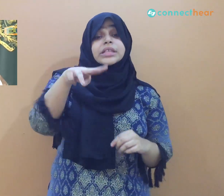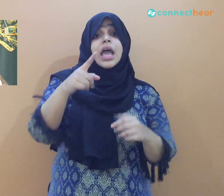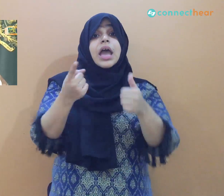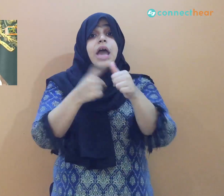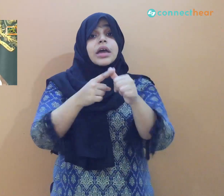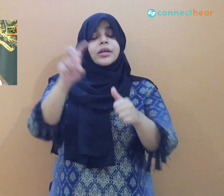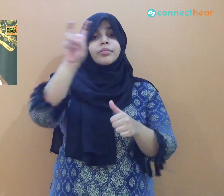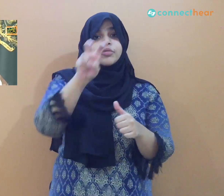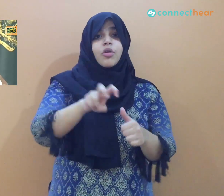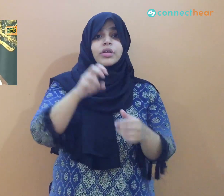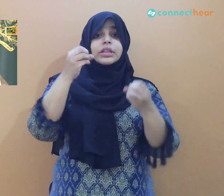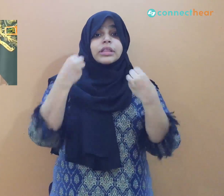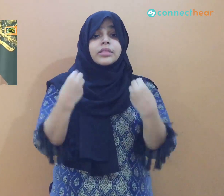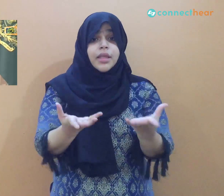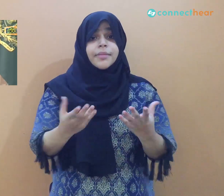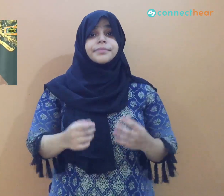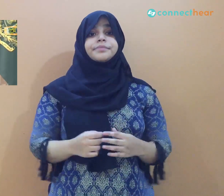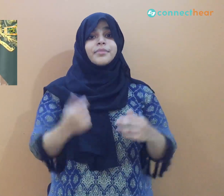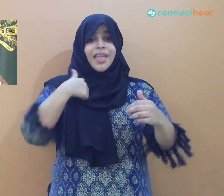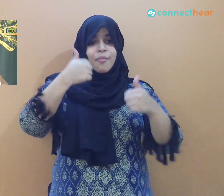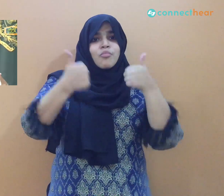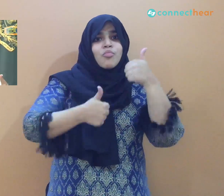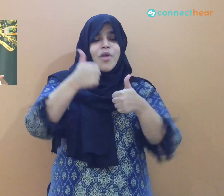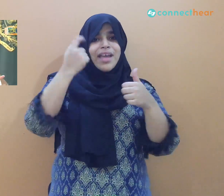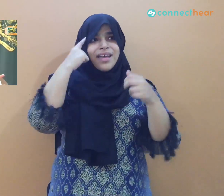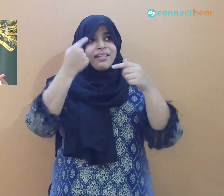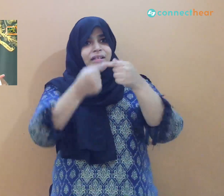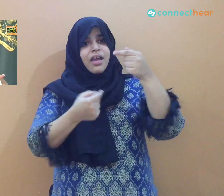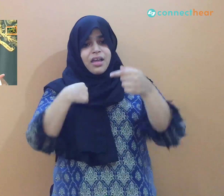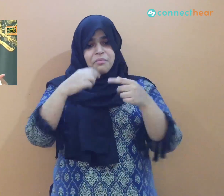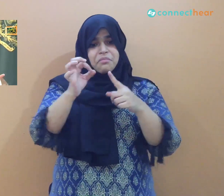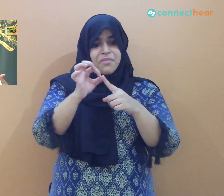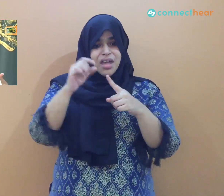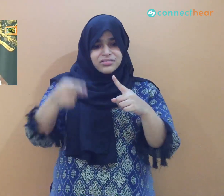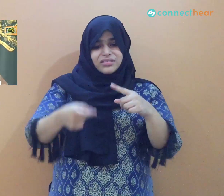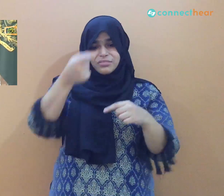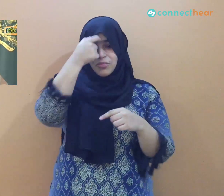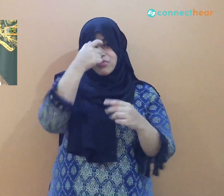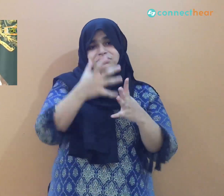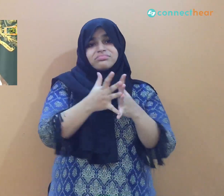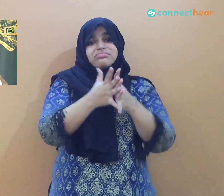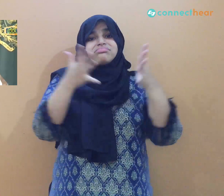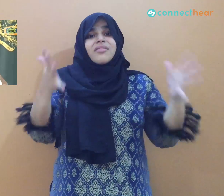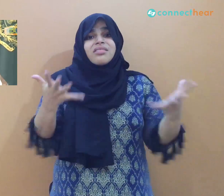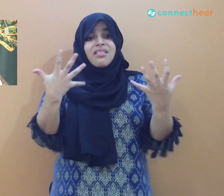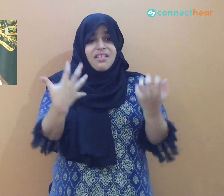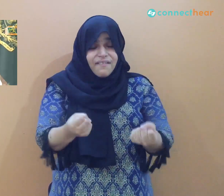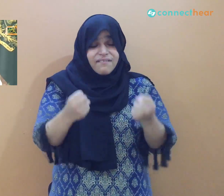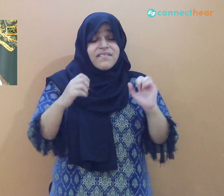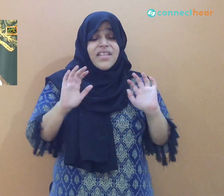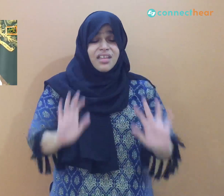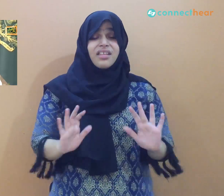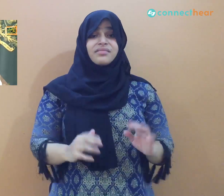ارب کا پیکج دیا ہے. تو اس کے مقابلے میں سوچ لیں کہ ہمارے کتنے وسائل ہیں. تو